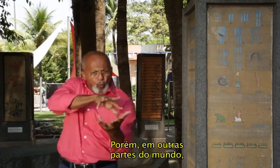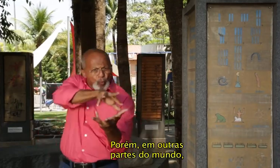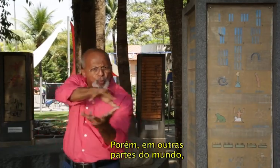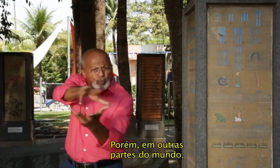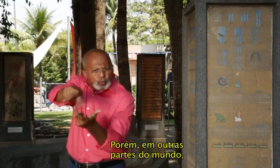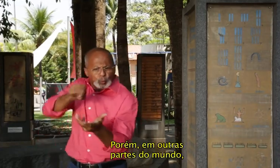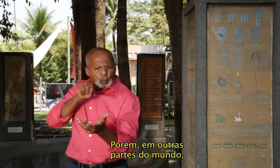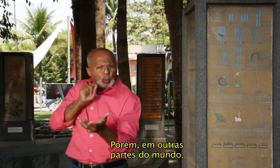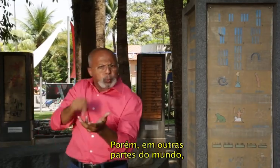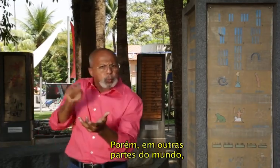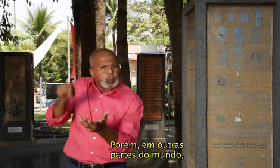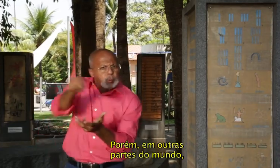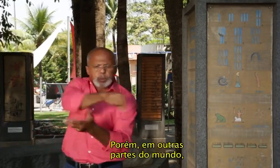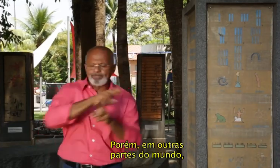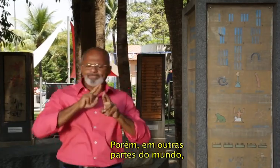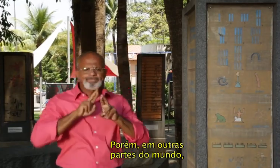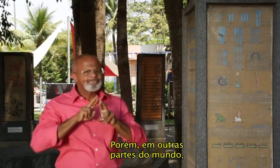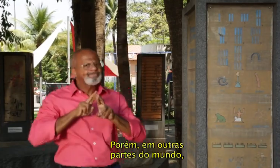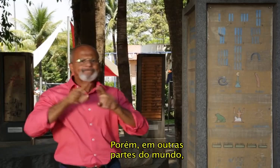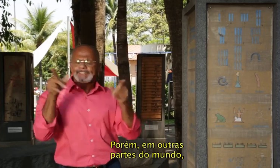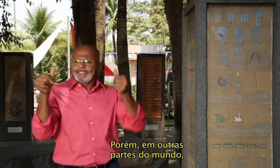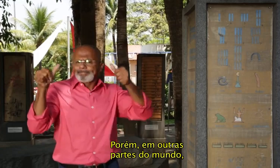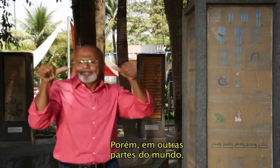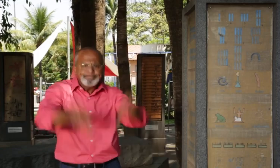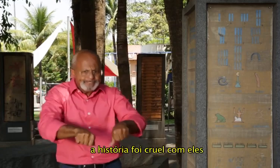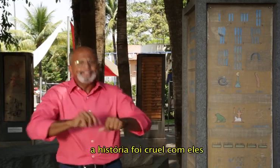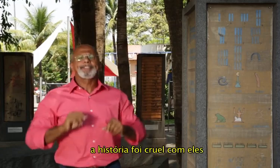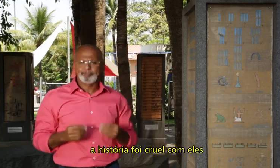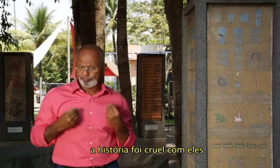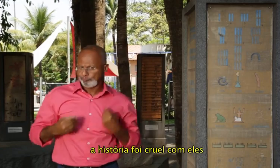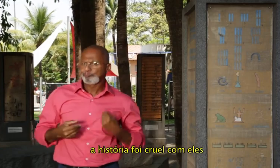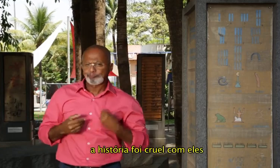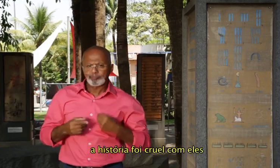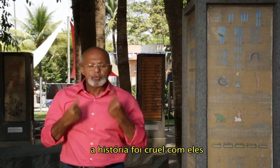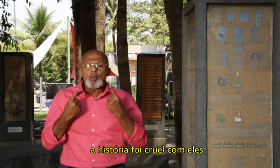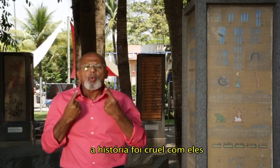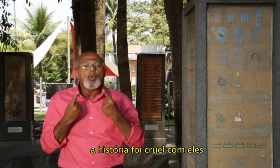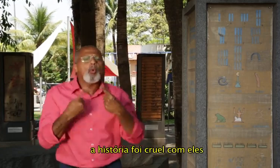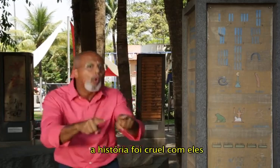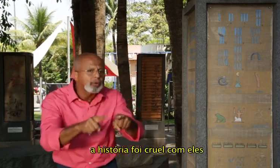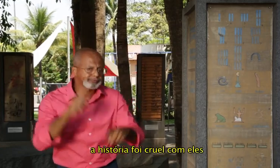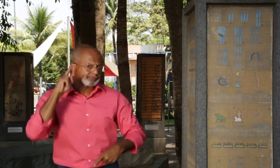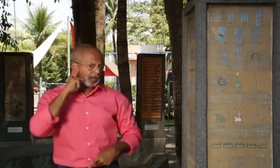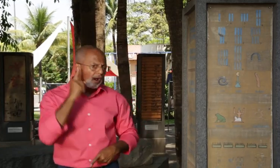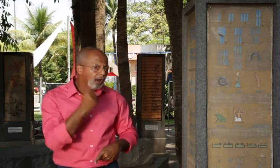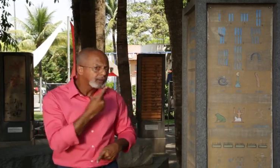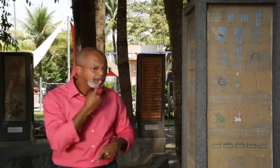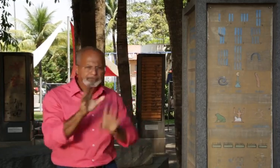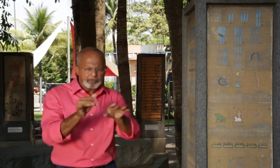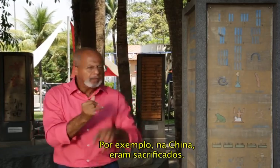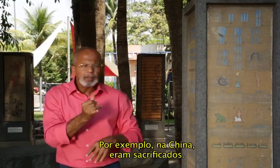Porém, em outras partes do mundo, a história foi cruel com eles. Por